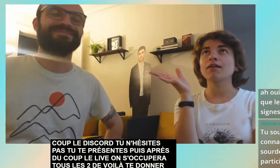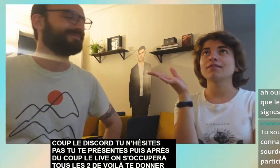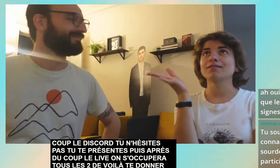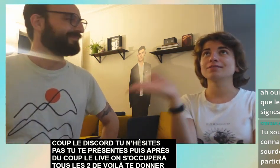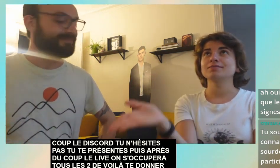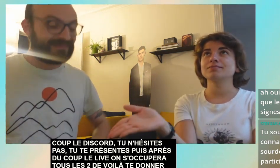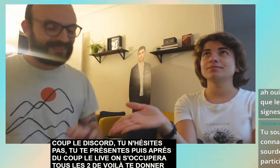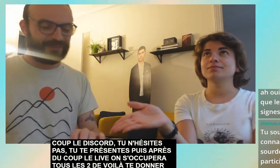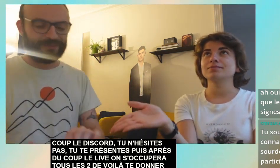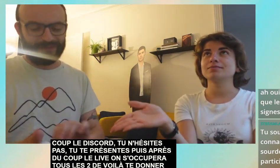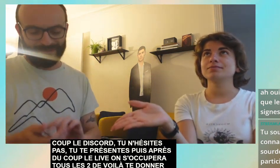Alors, Donc,